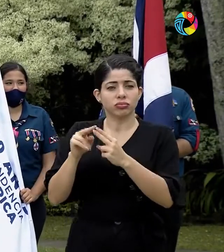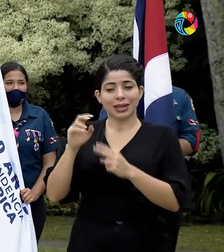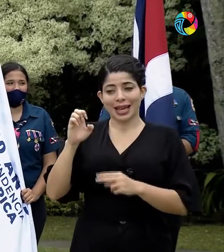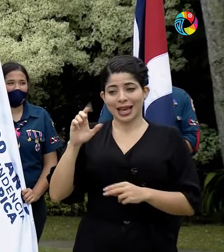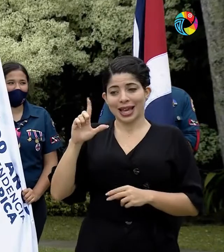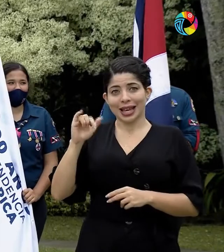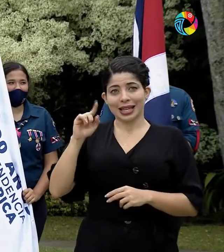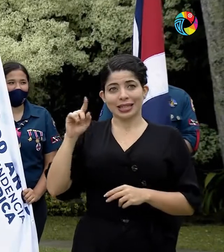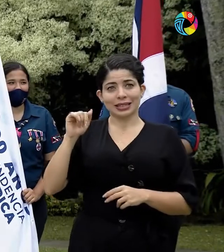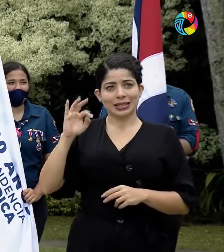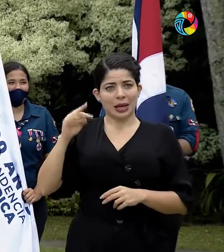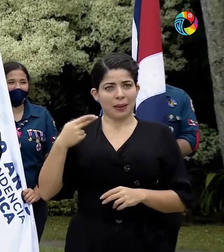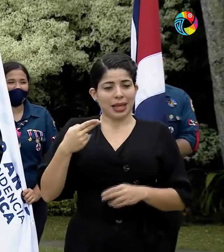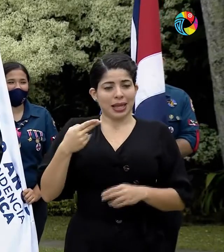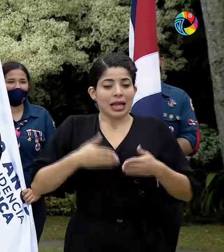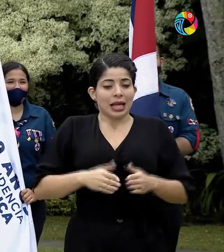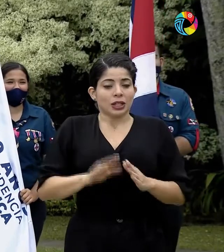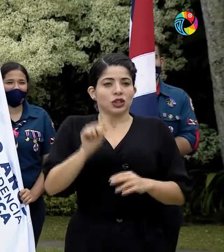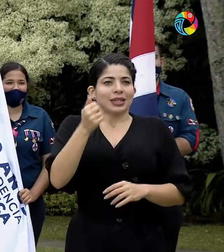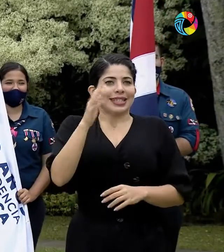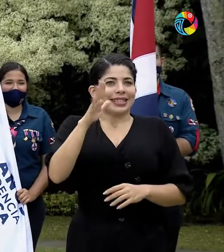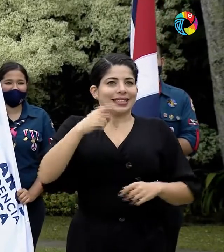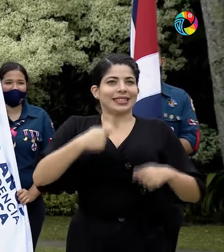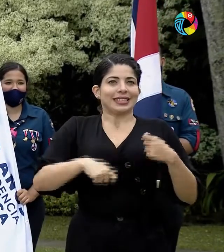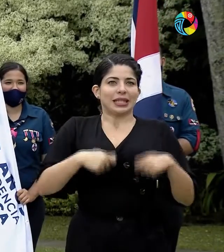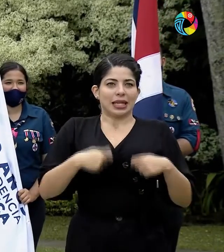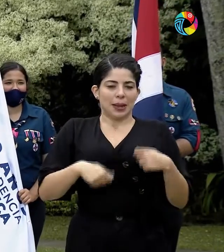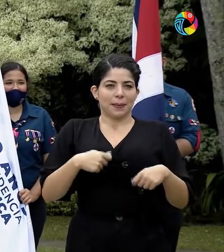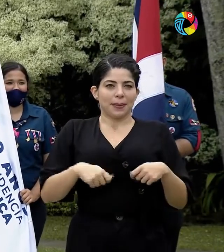Elizabeth nació un 15 de septiembre.